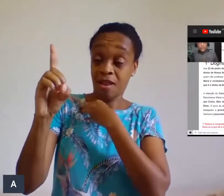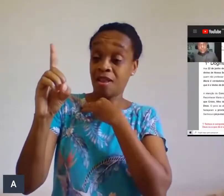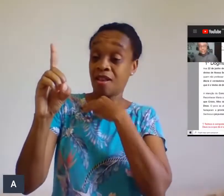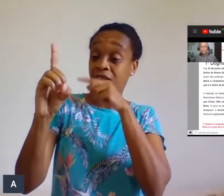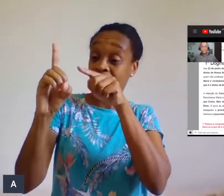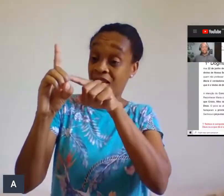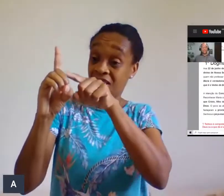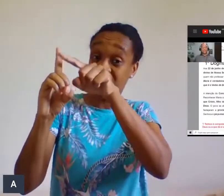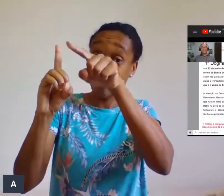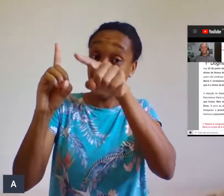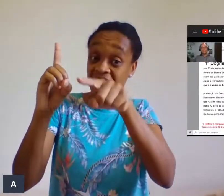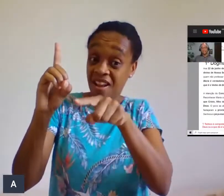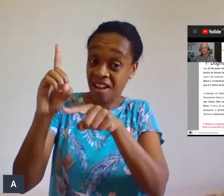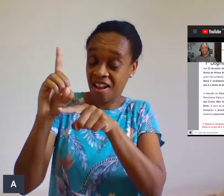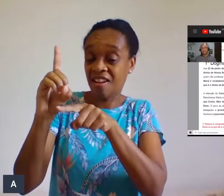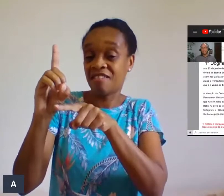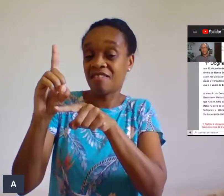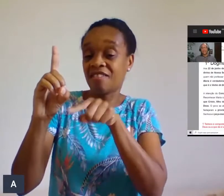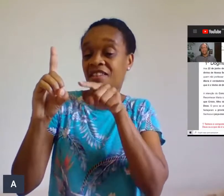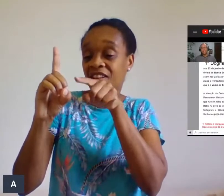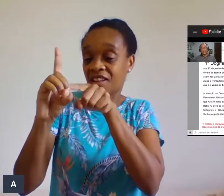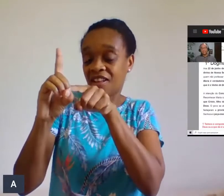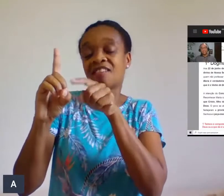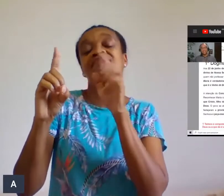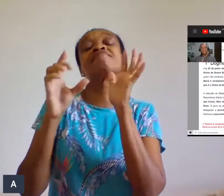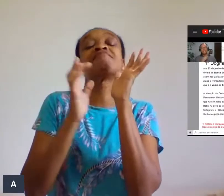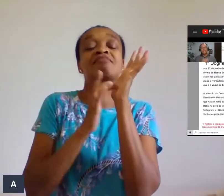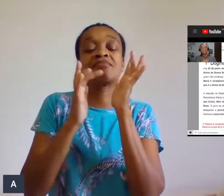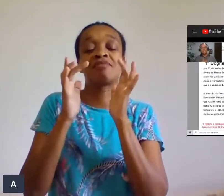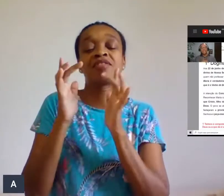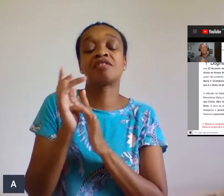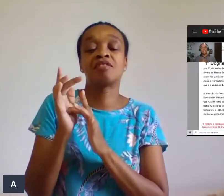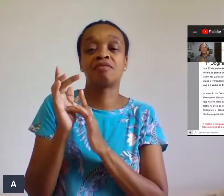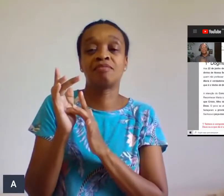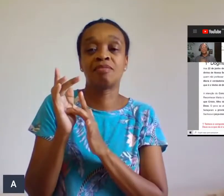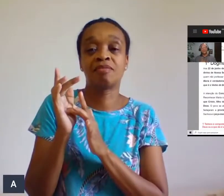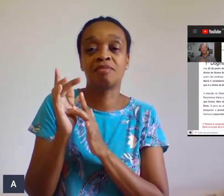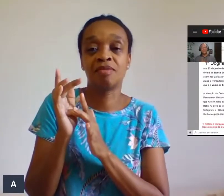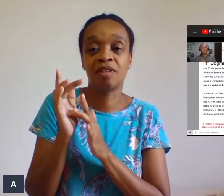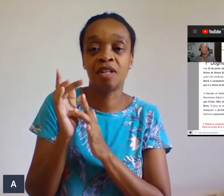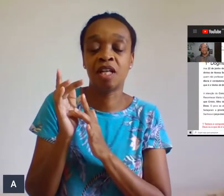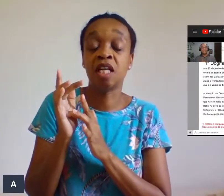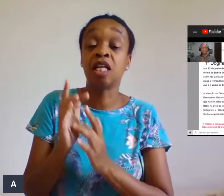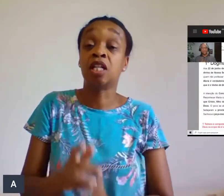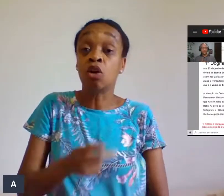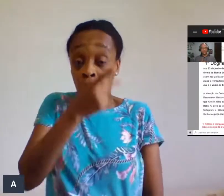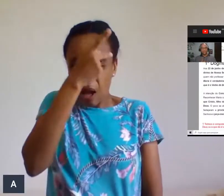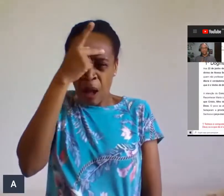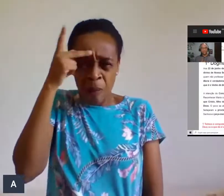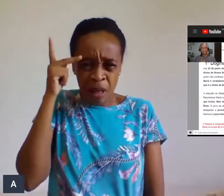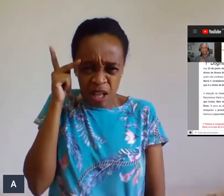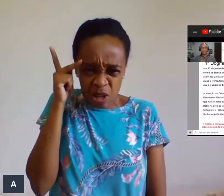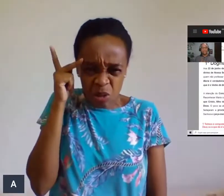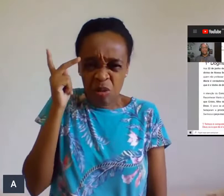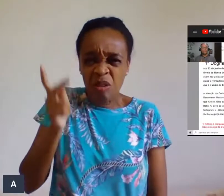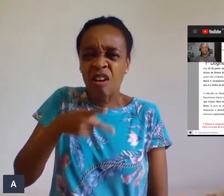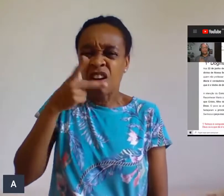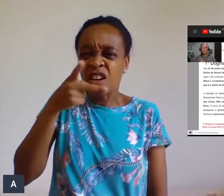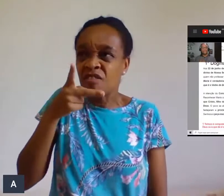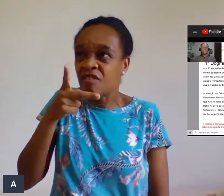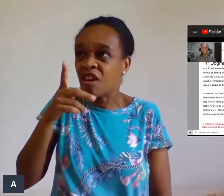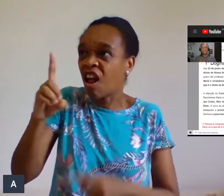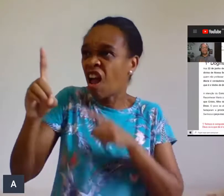o concílio expressa. Abre aspas, que seja excomungado quem